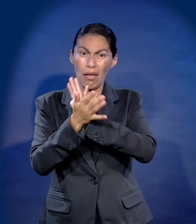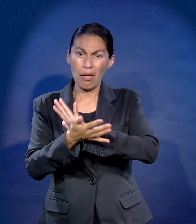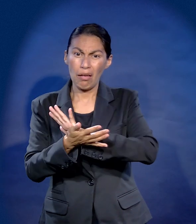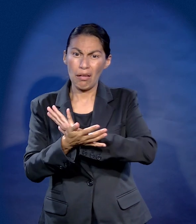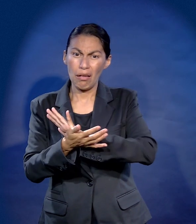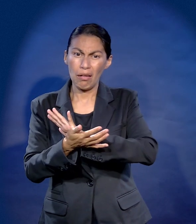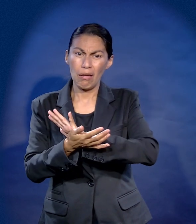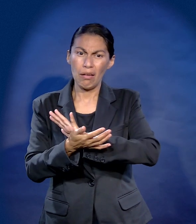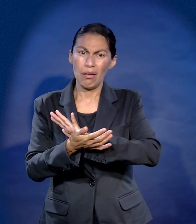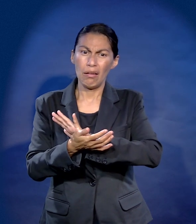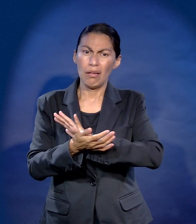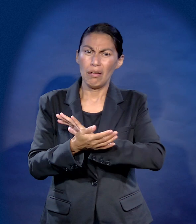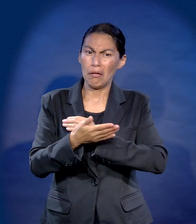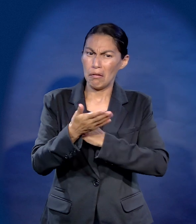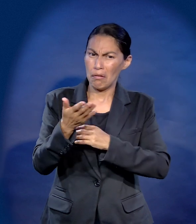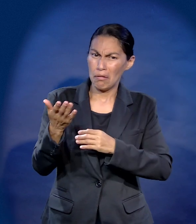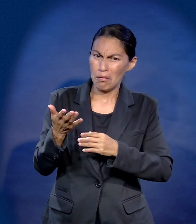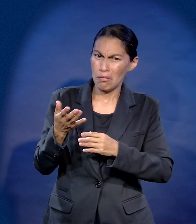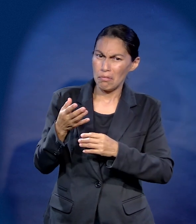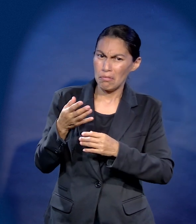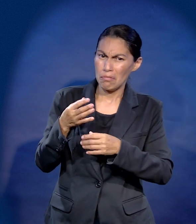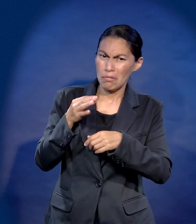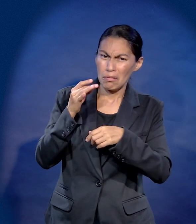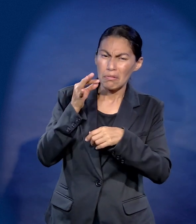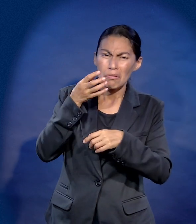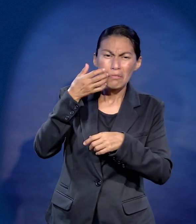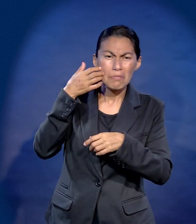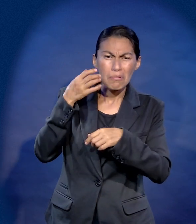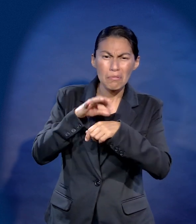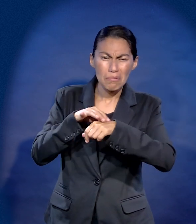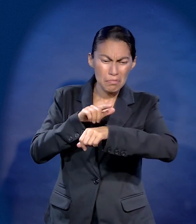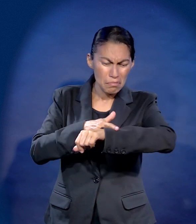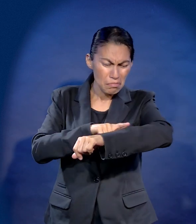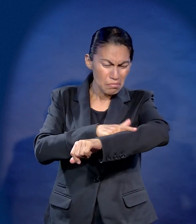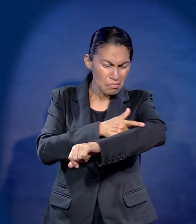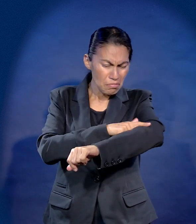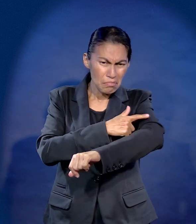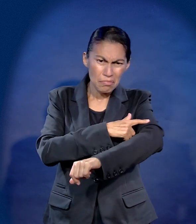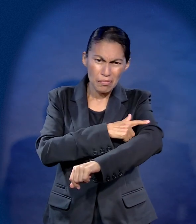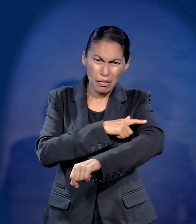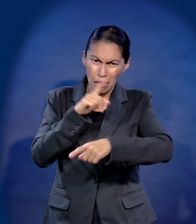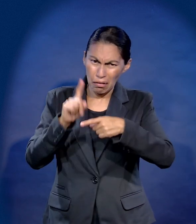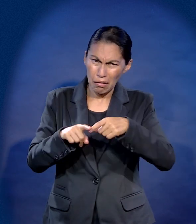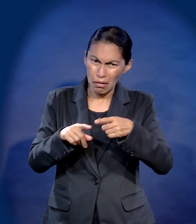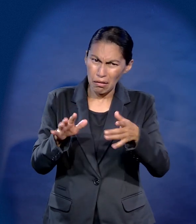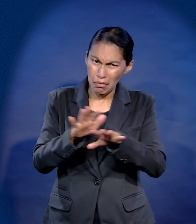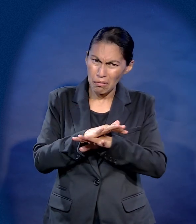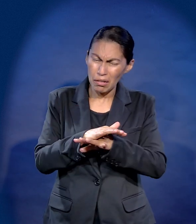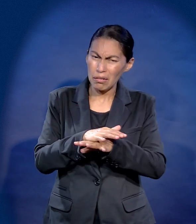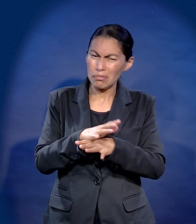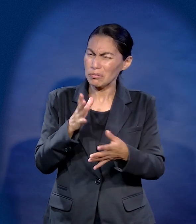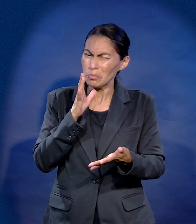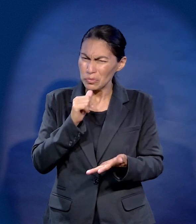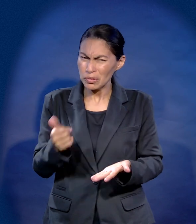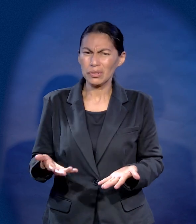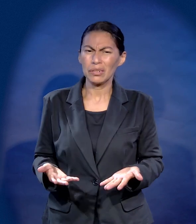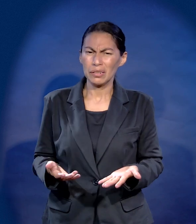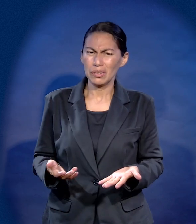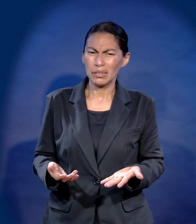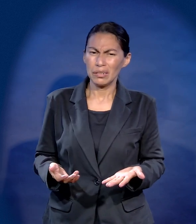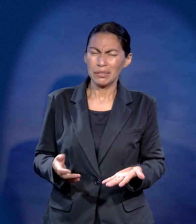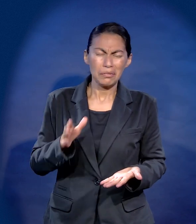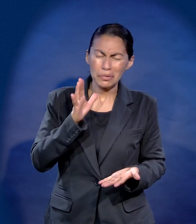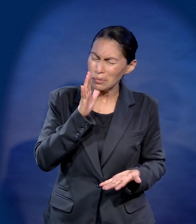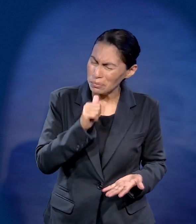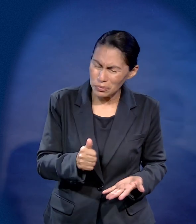manchas? Así también podéis vosotros hacer bien estando habituados a hacer el mal. La respuesta está